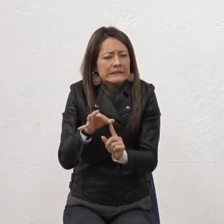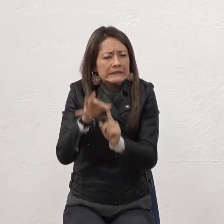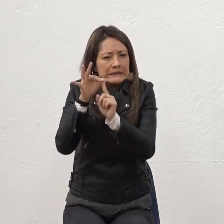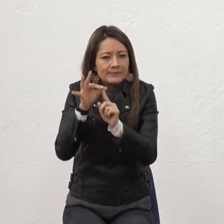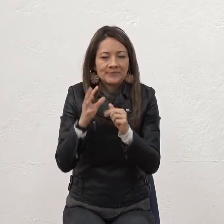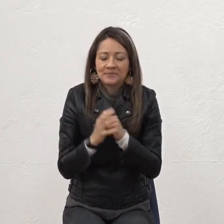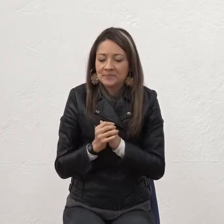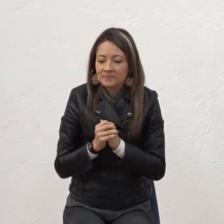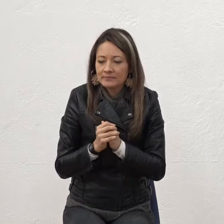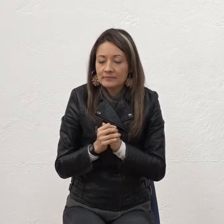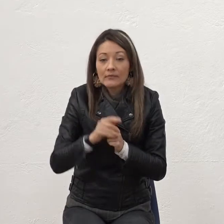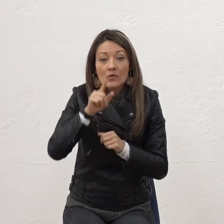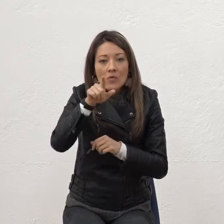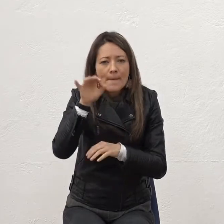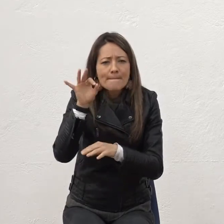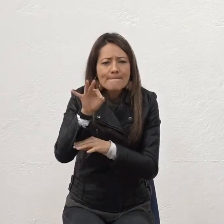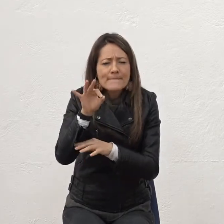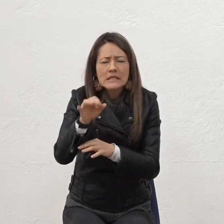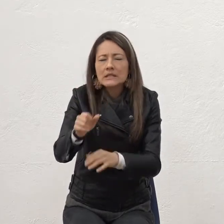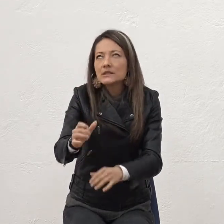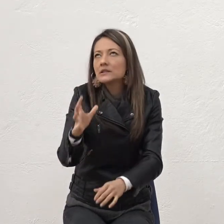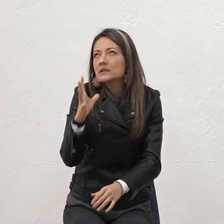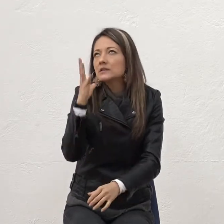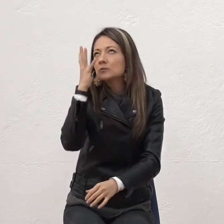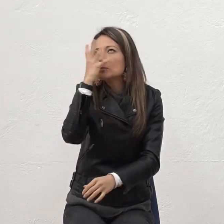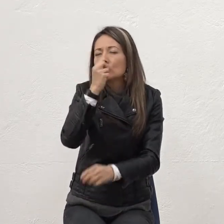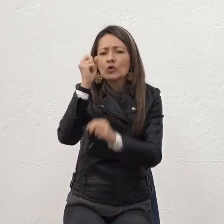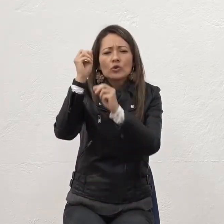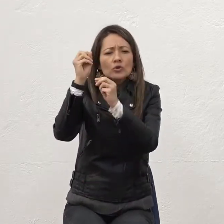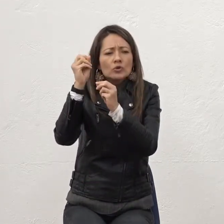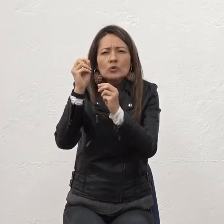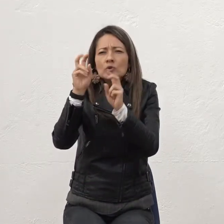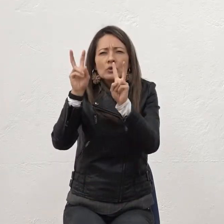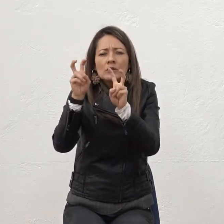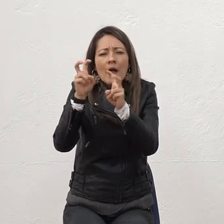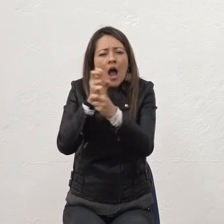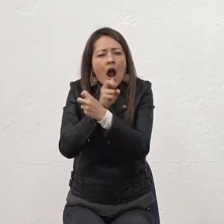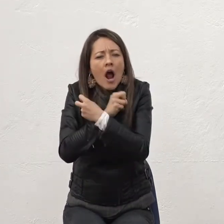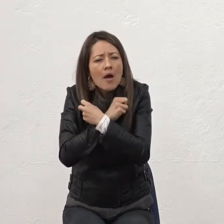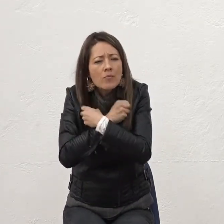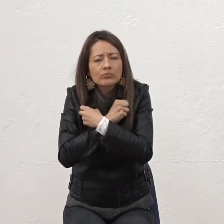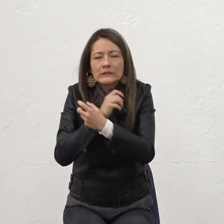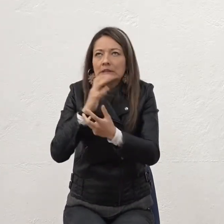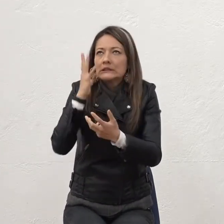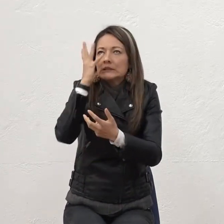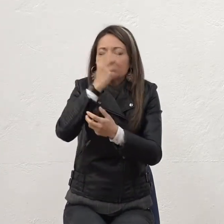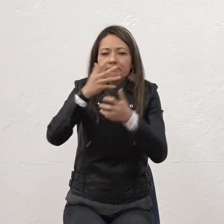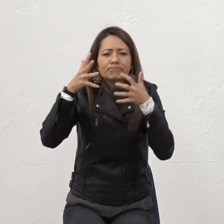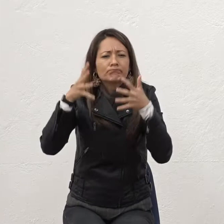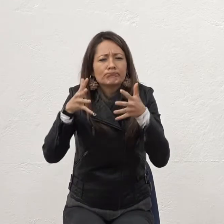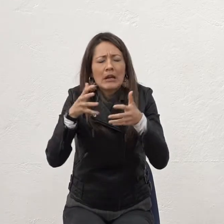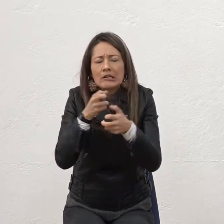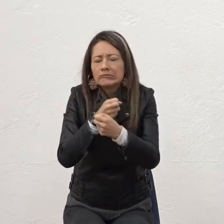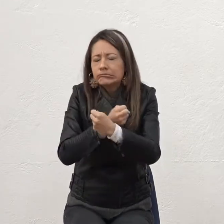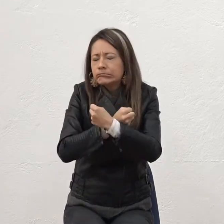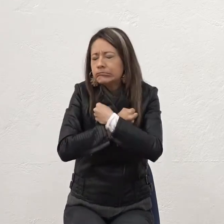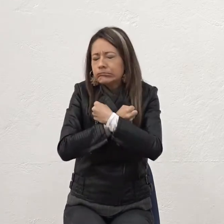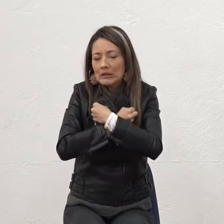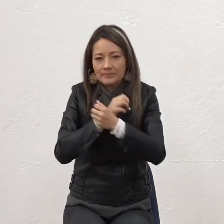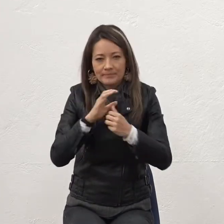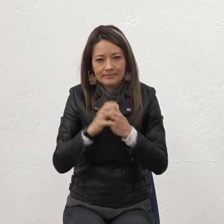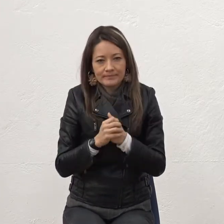especial y una predicación tan llena de amor, tan hermosa, una enseñanza,